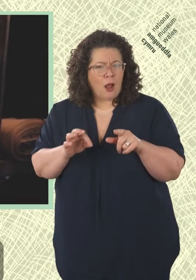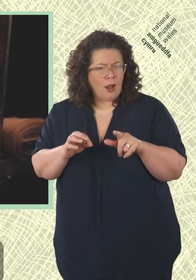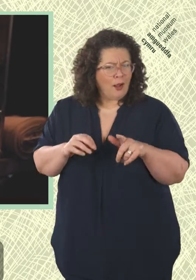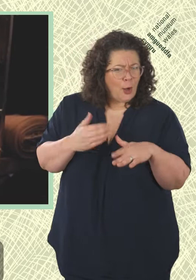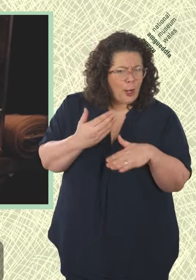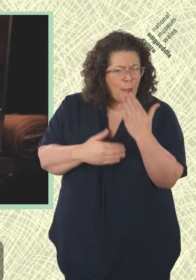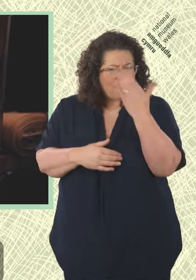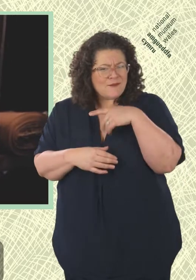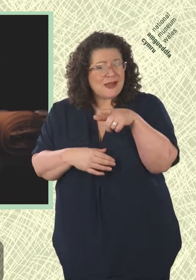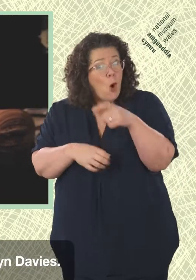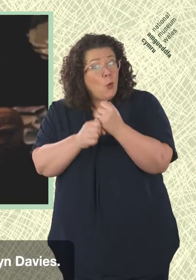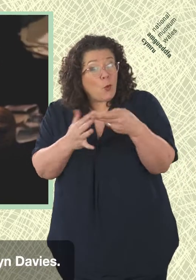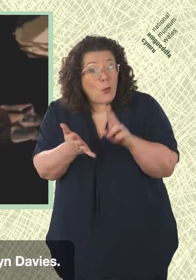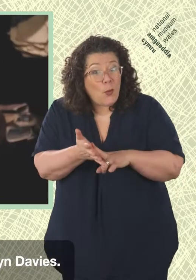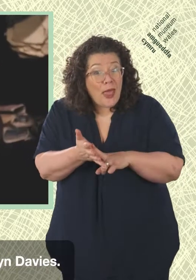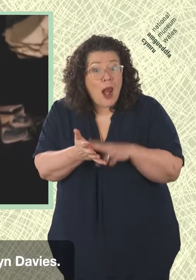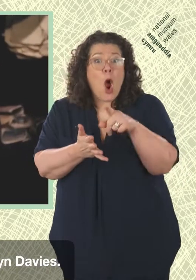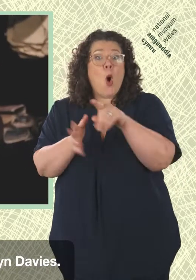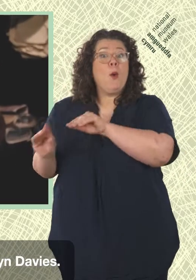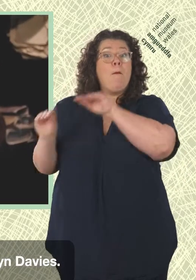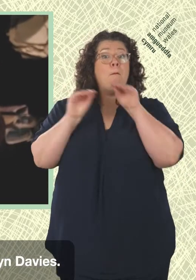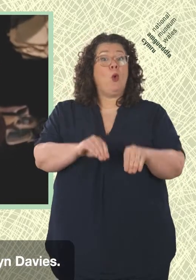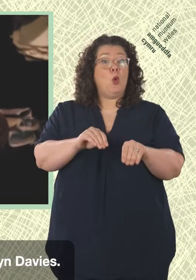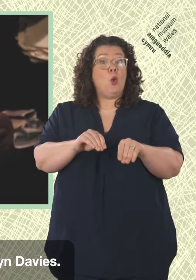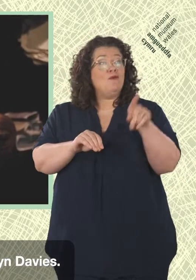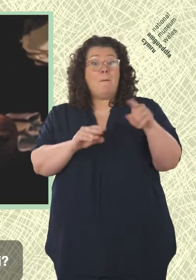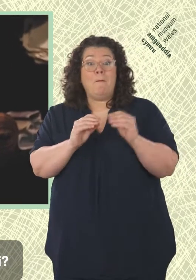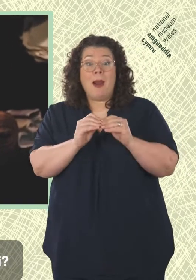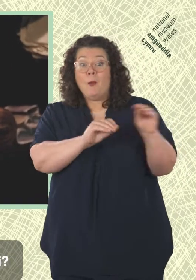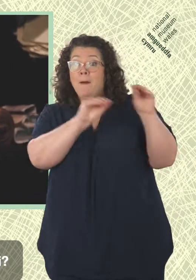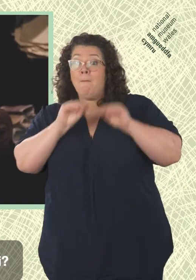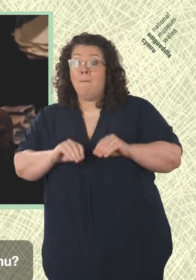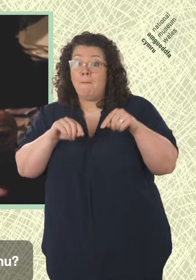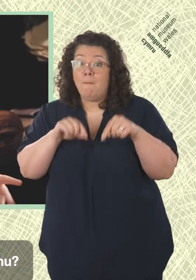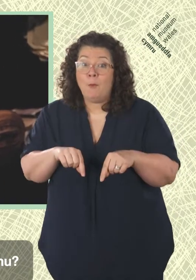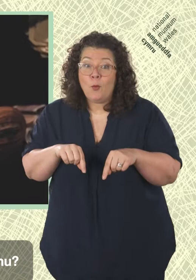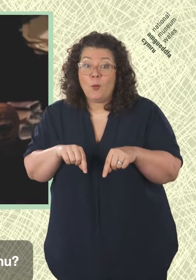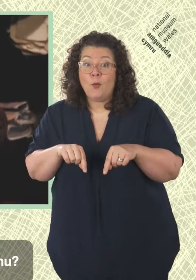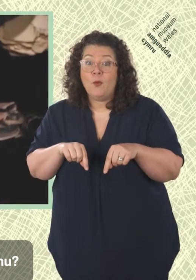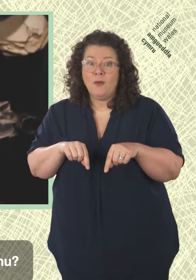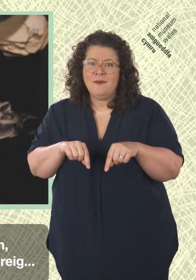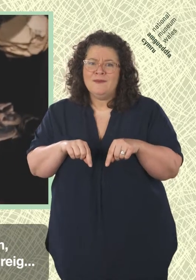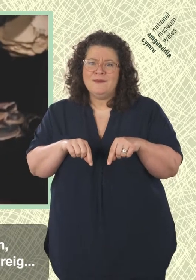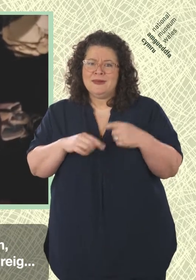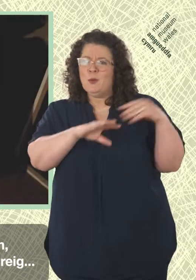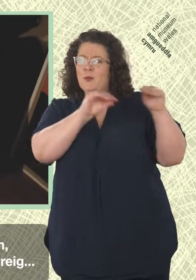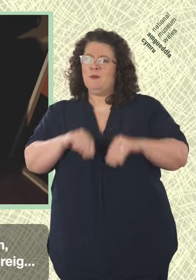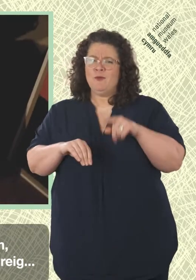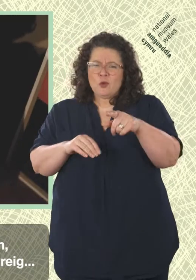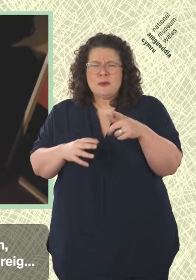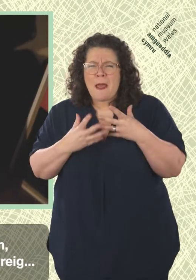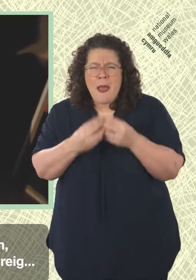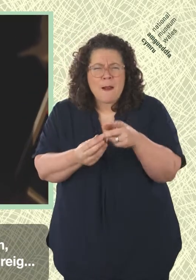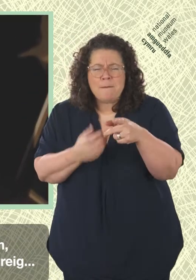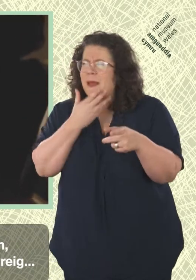O, bore da! Croeso i siop ddillad Emlyn Davies. Siwr chi heddi, be chi moyn prynu? Mae dy fi